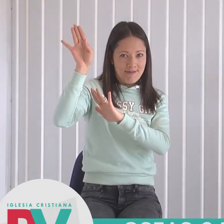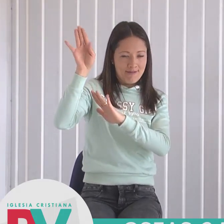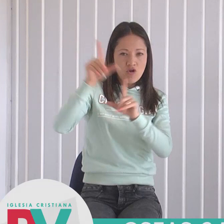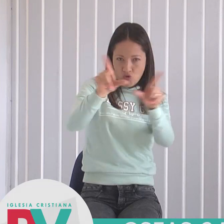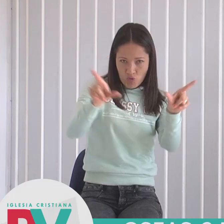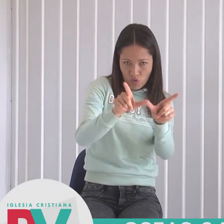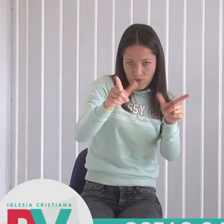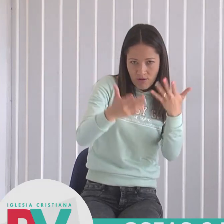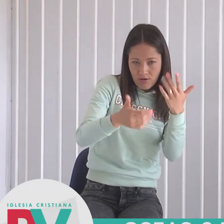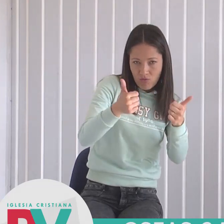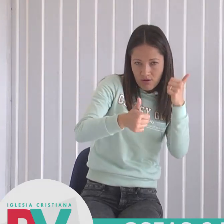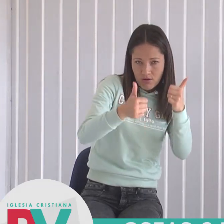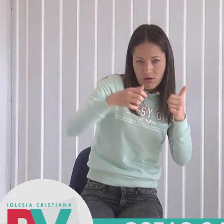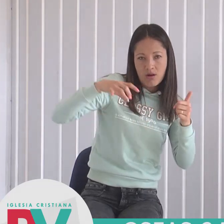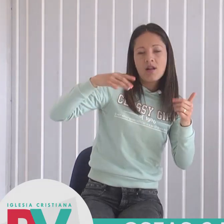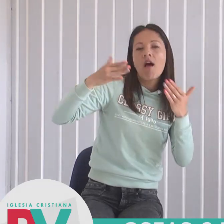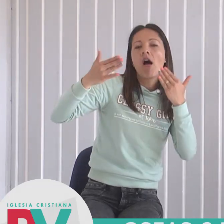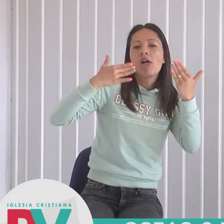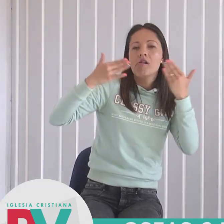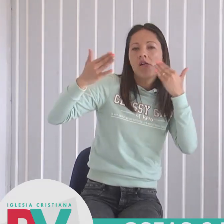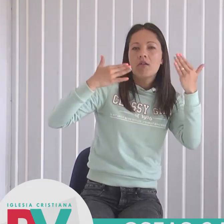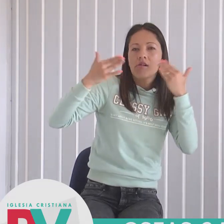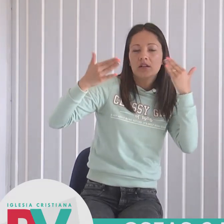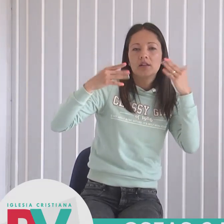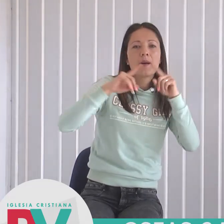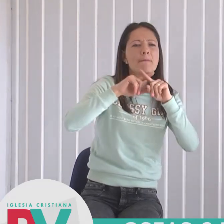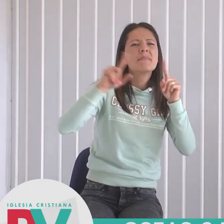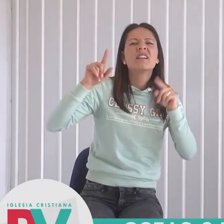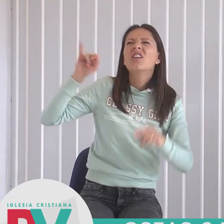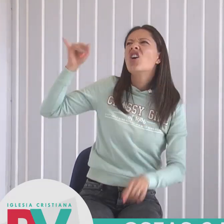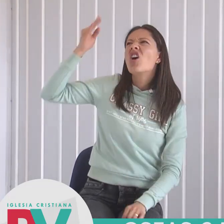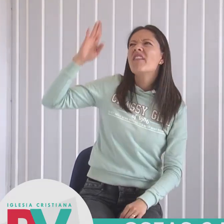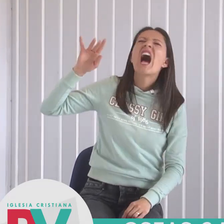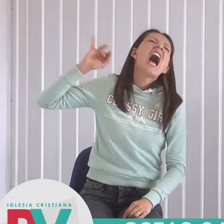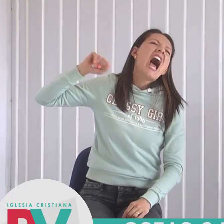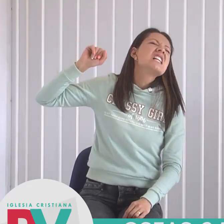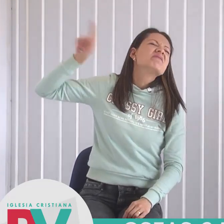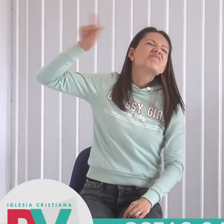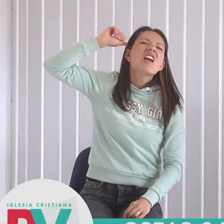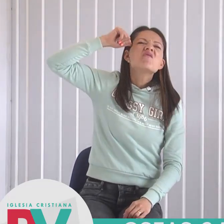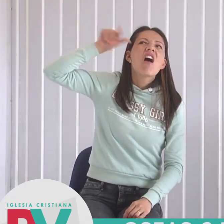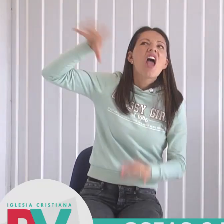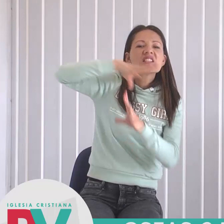Pero de Dios, ¿en qué se volvió Jehová para ellos? Él fue el que nos sacó de Egipto.